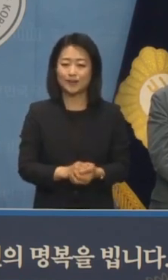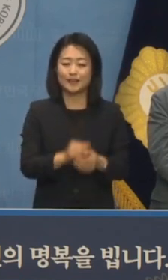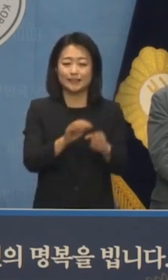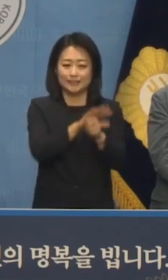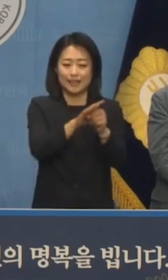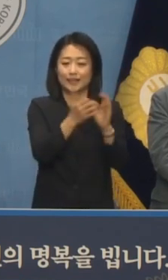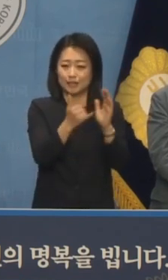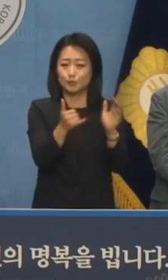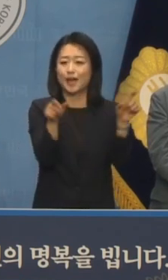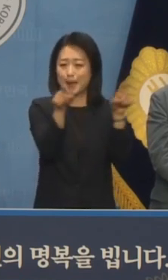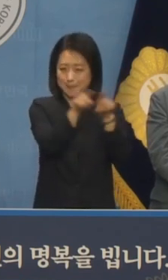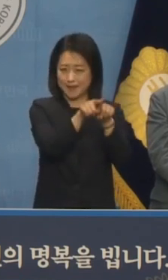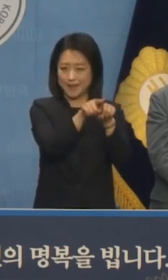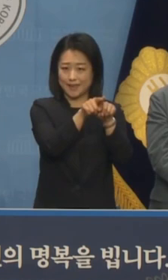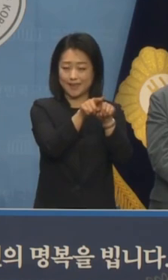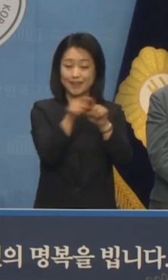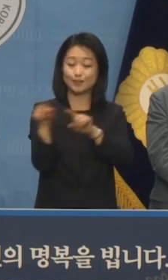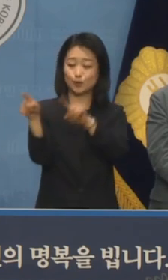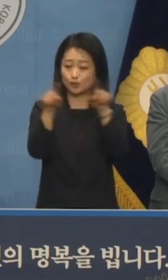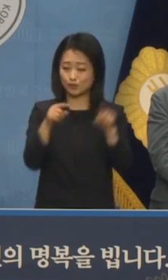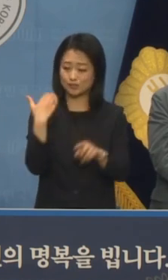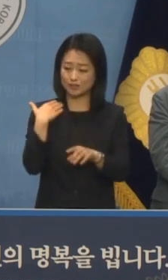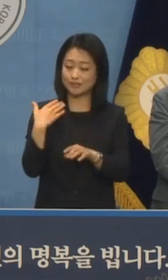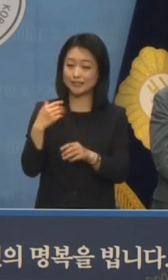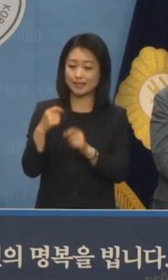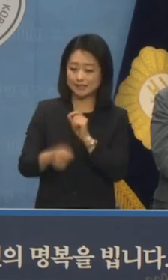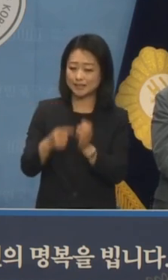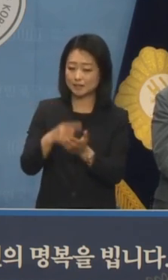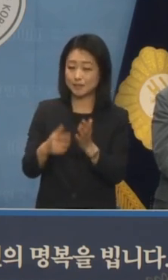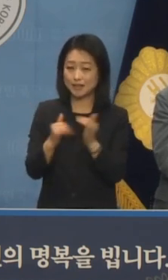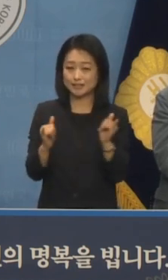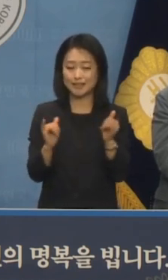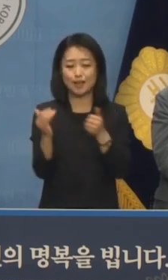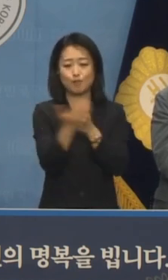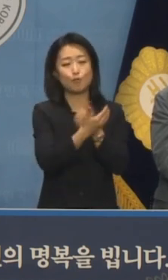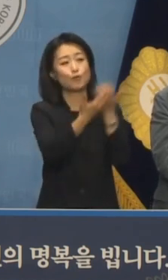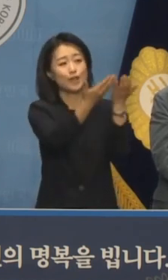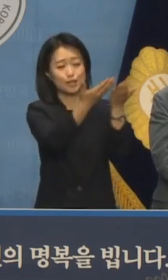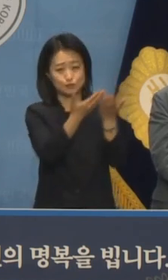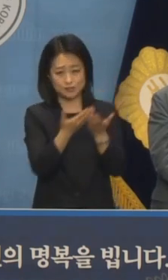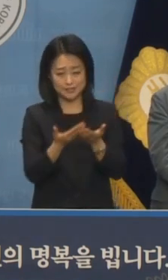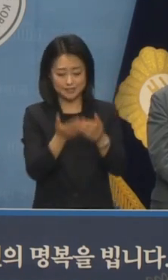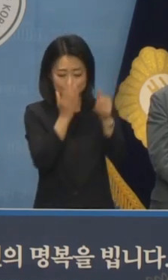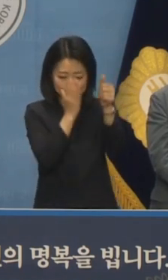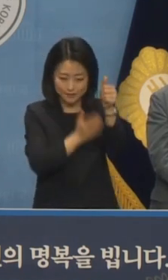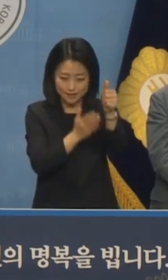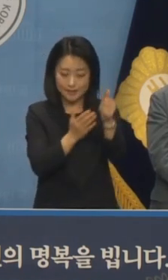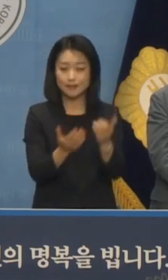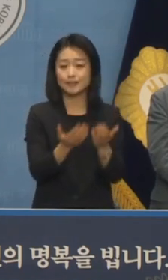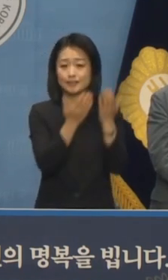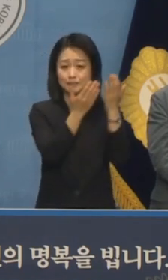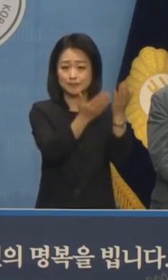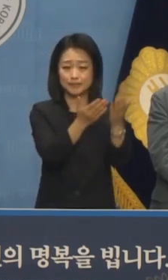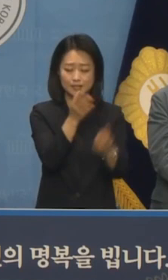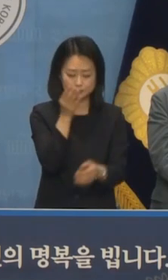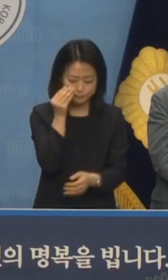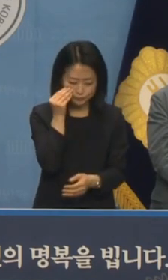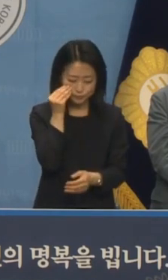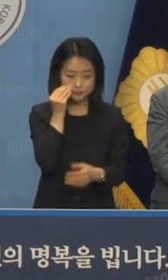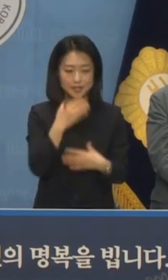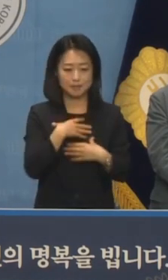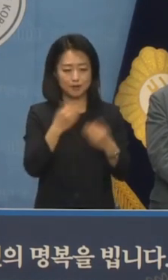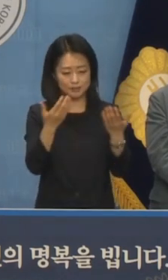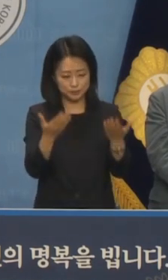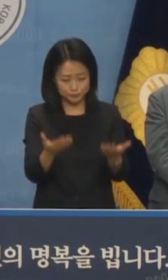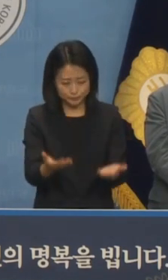사랑하는 가족들과 전국에 있는 전세 사기 피해자들을 지켜주시길 부탁드립니다. 부디 편히 쉬고